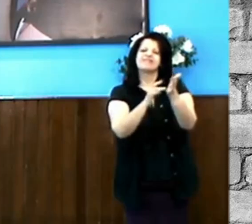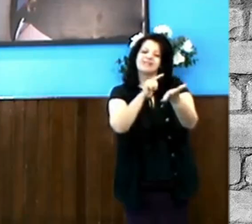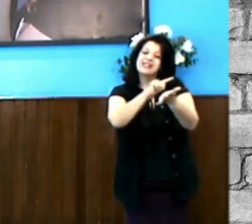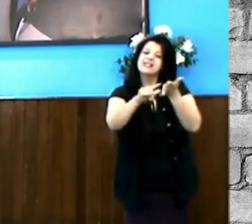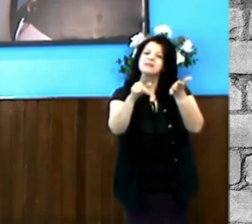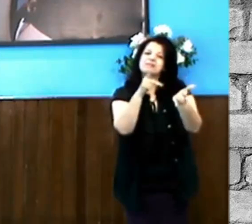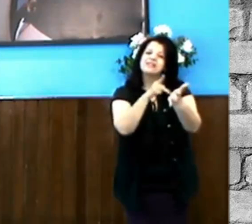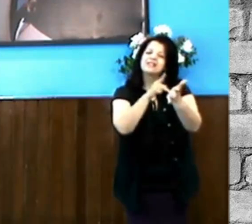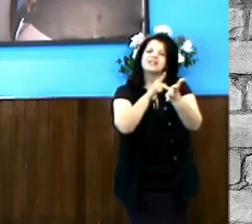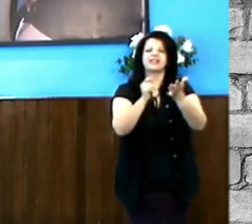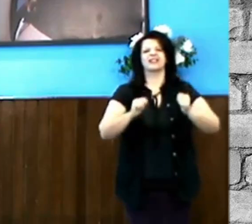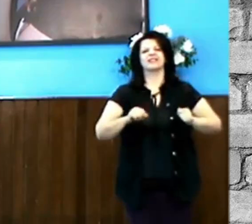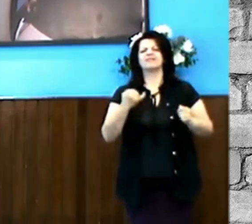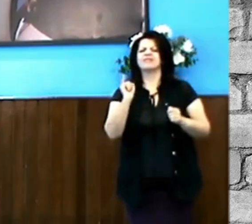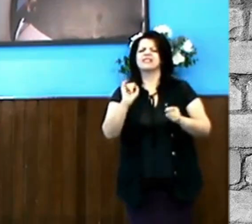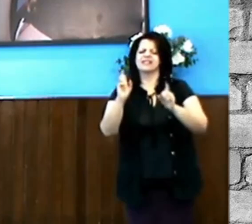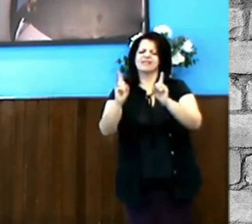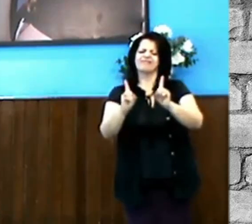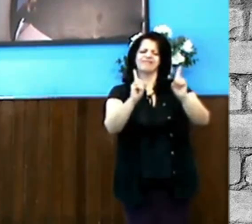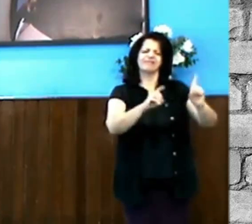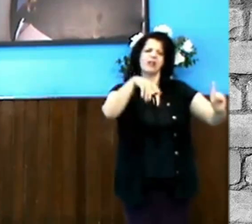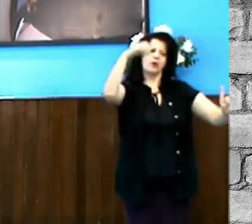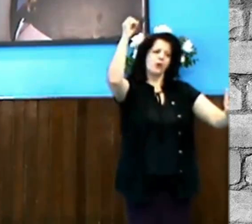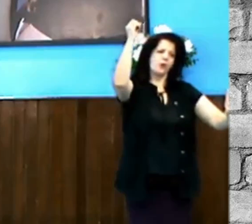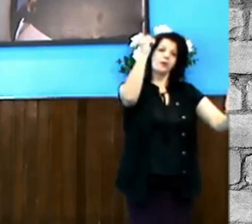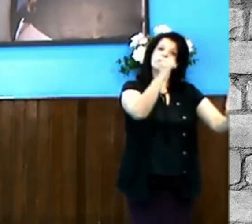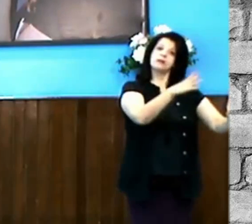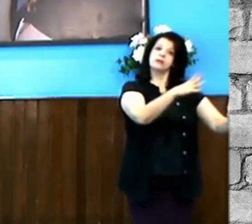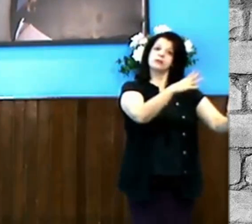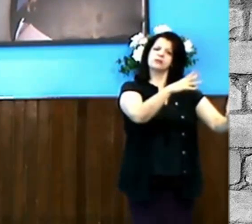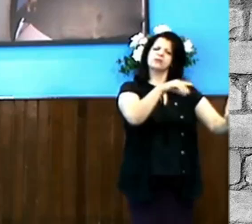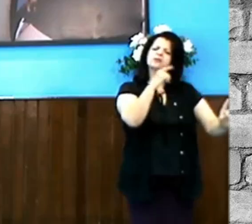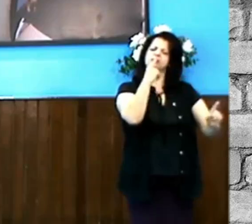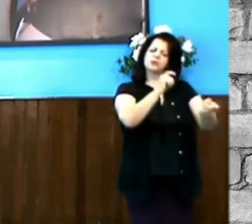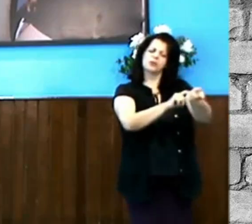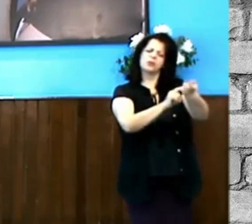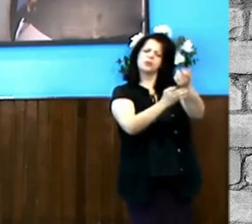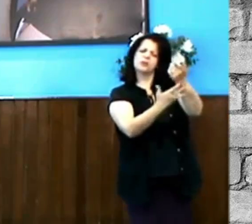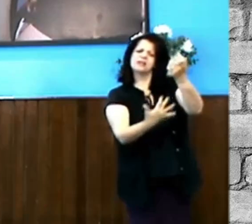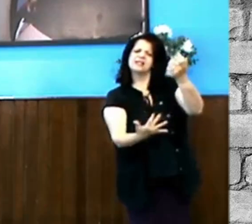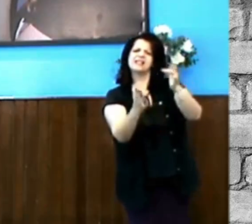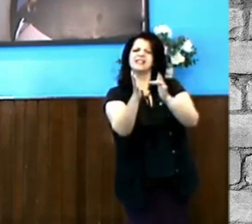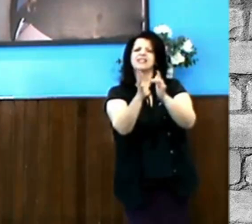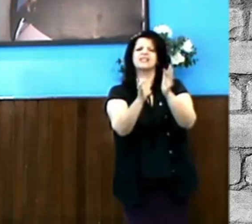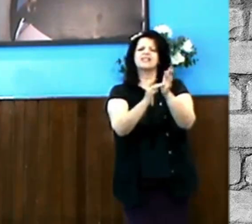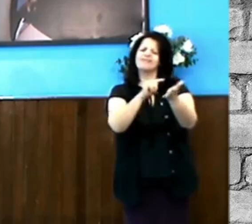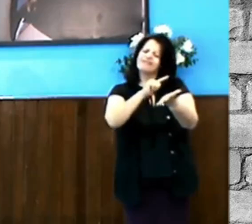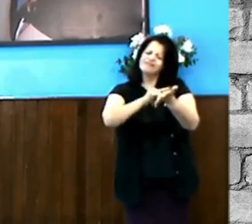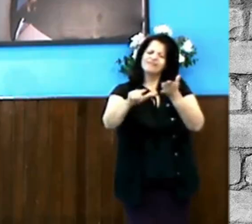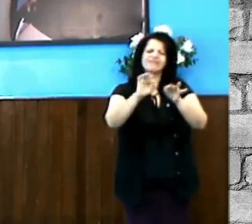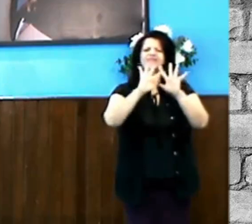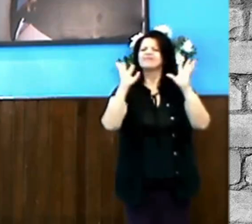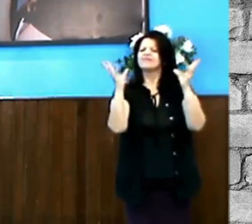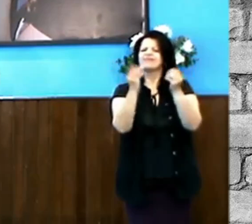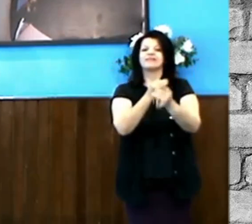fala isso. Se andarmos na luz, o sangue de Jesus, seu Filho, nos purifica de todo pecado.